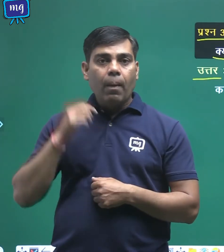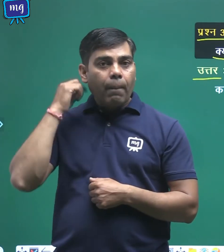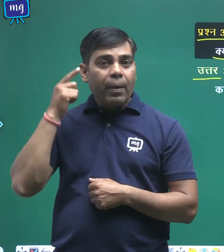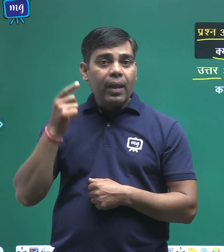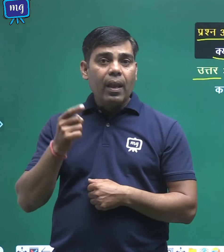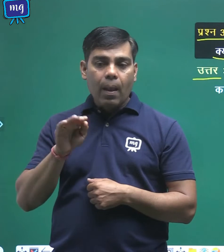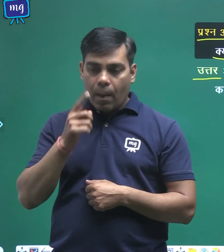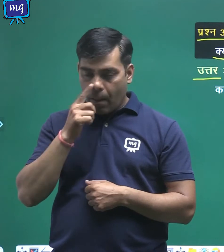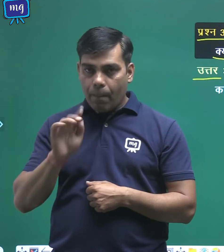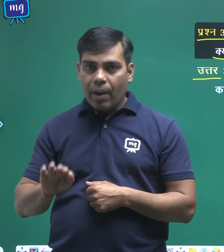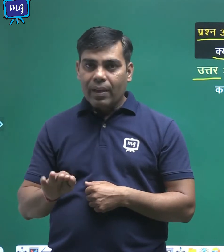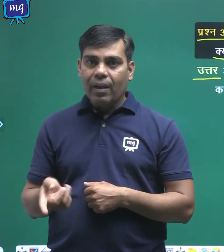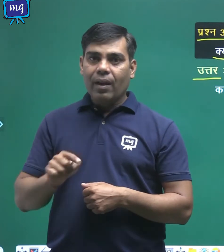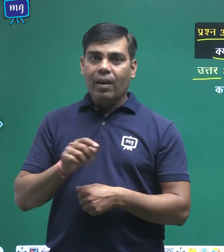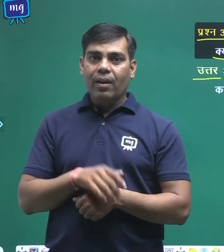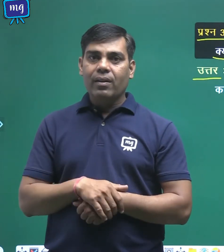का